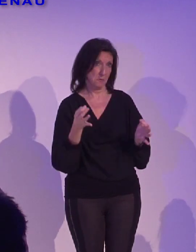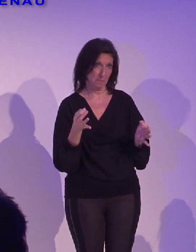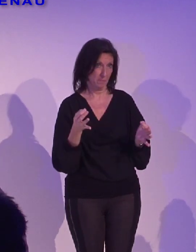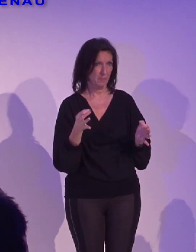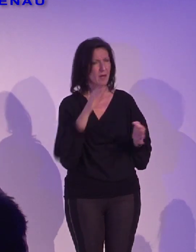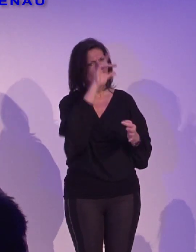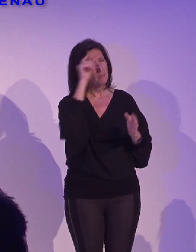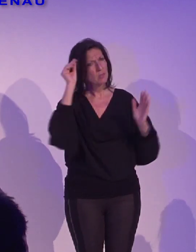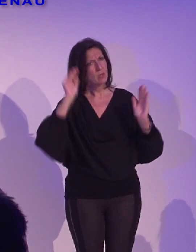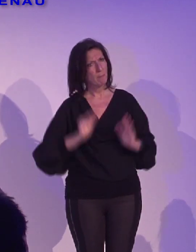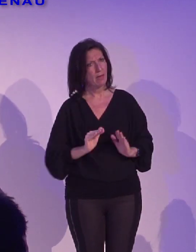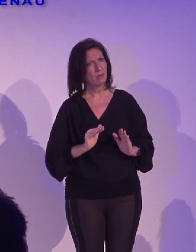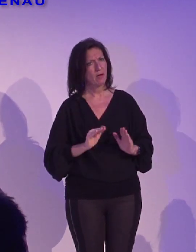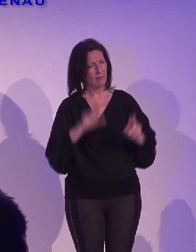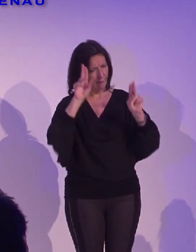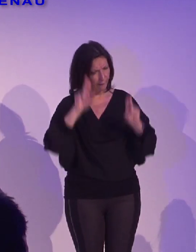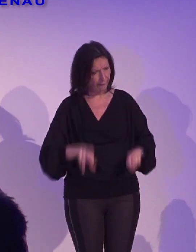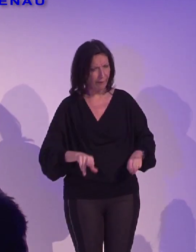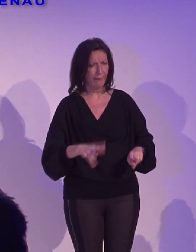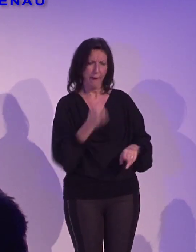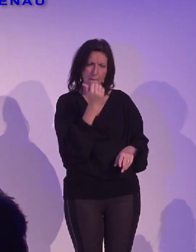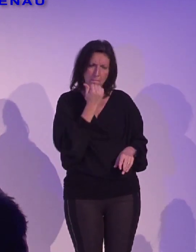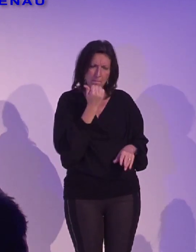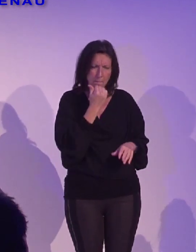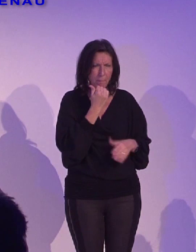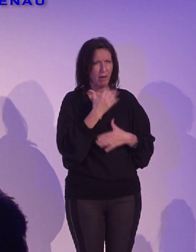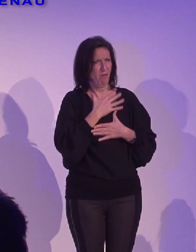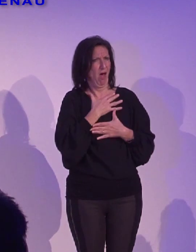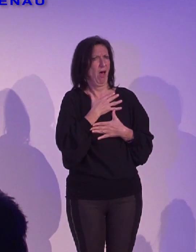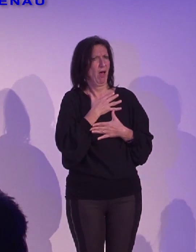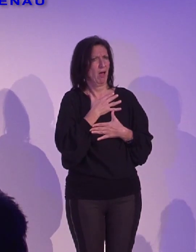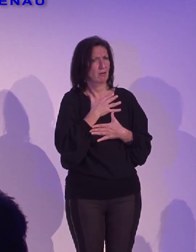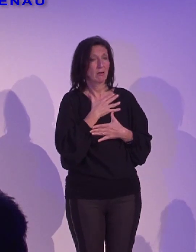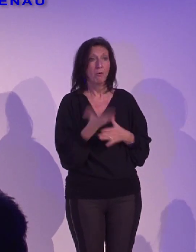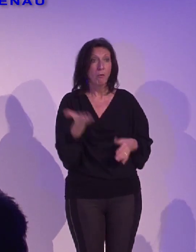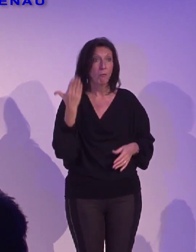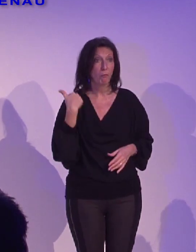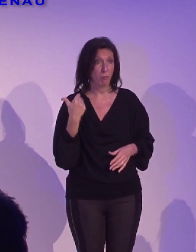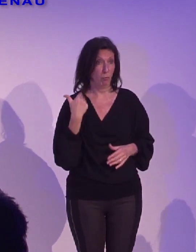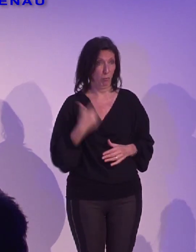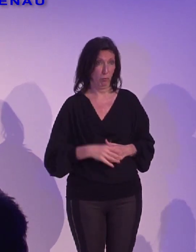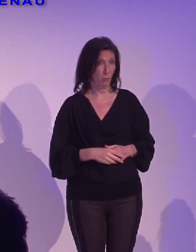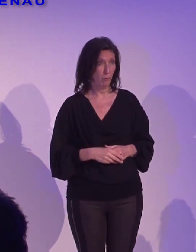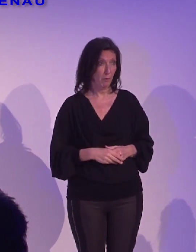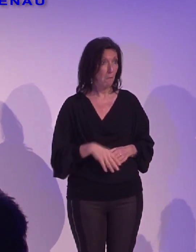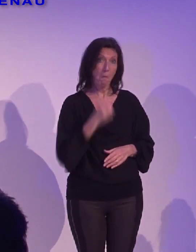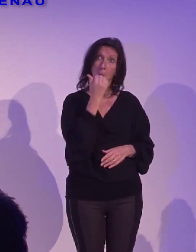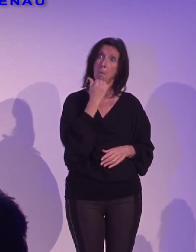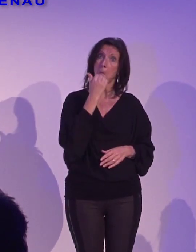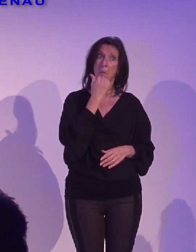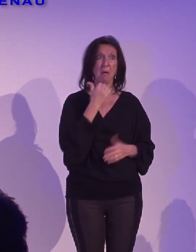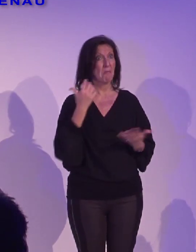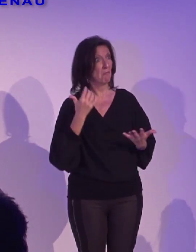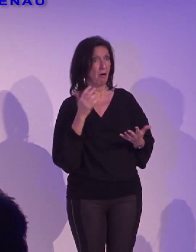Menschen mit Beeinträchtigungen haben ein Recht auf Privatsphäre. Früher habe ich keine Privatsphäre